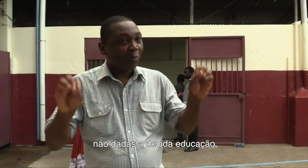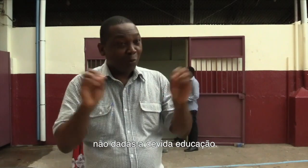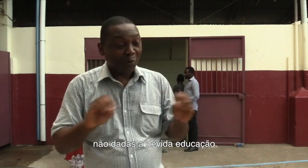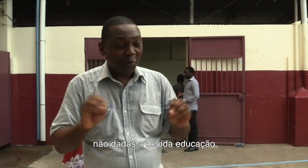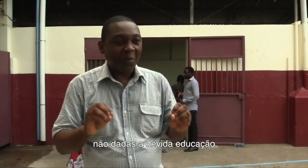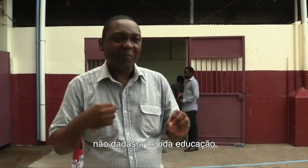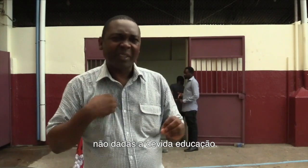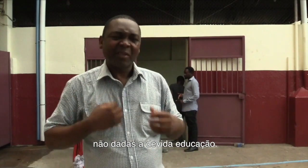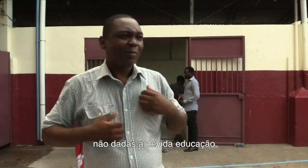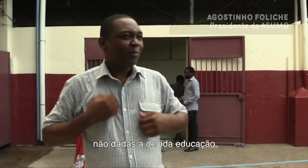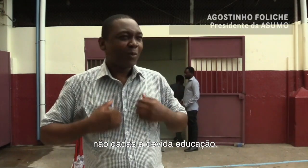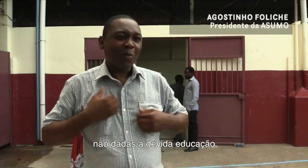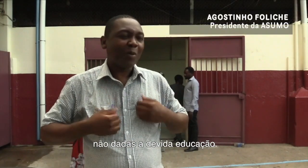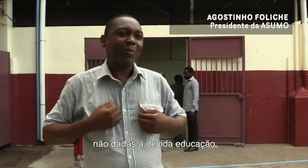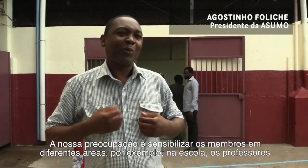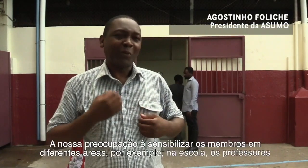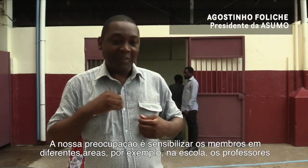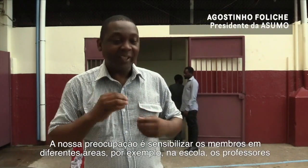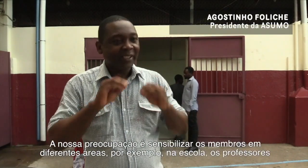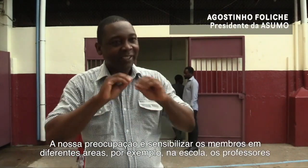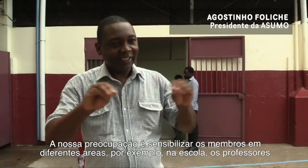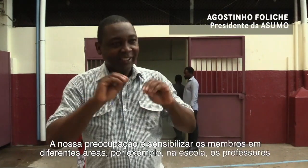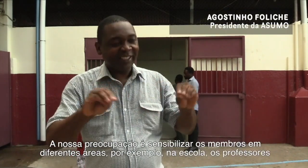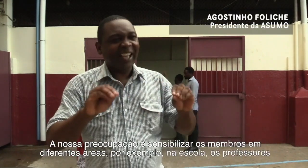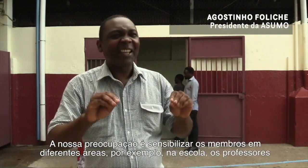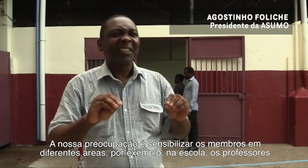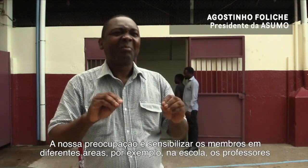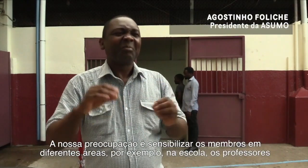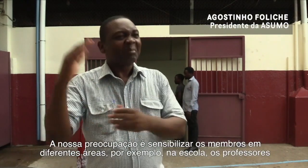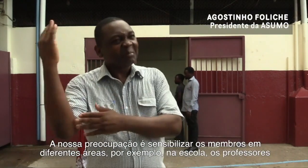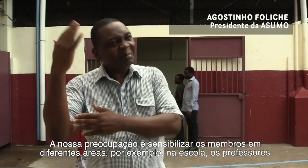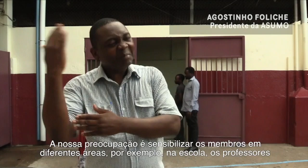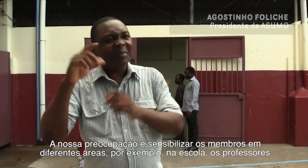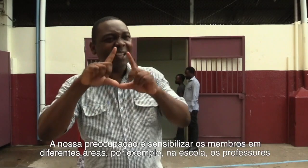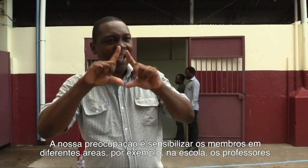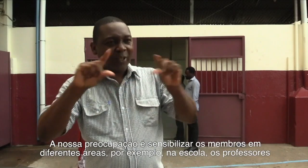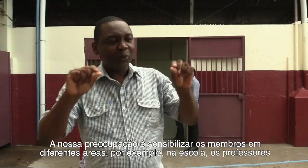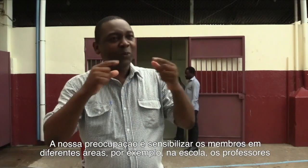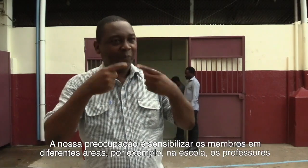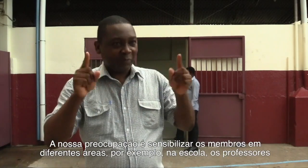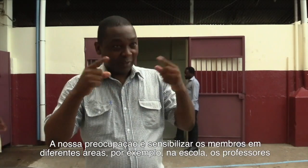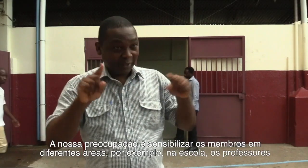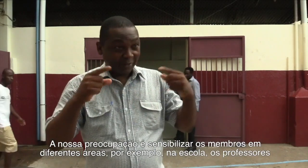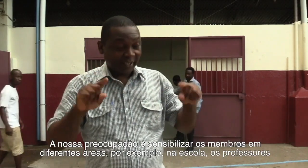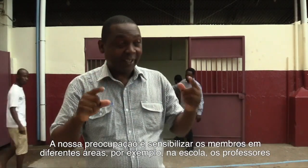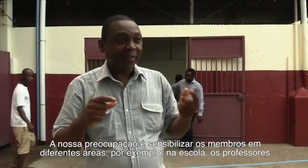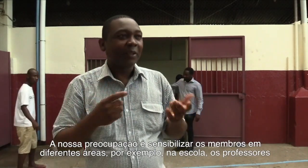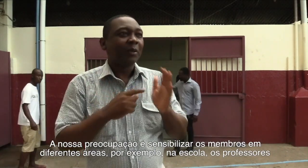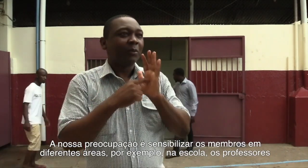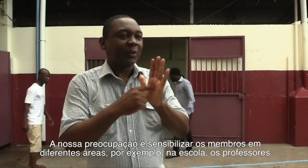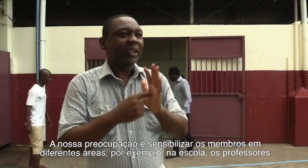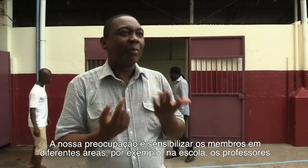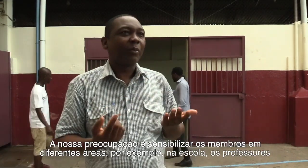Não são dadas a devida educação. A nossa preocupação é sensibilizar os membros em diferentes áreas.